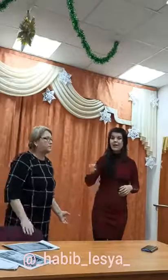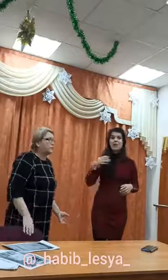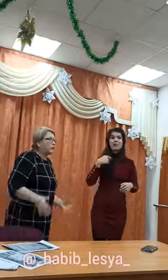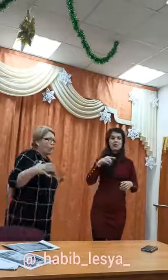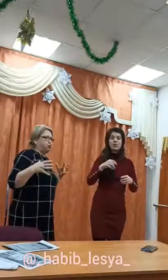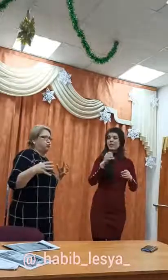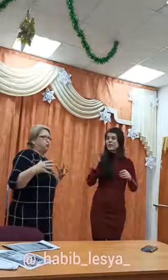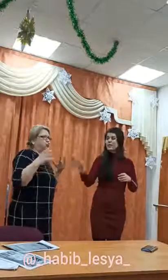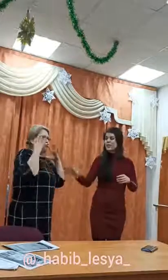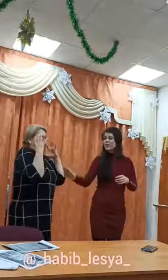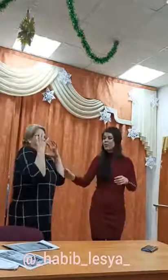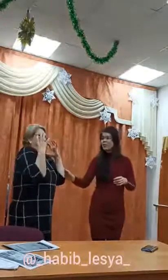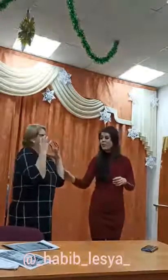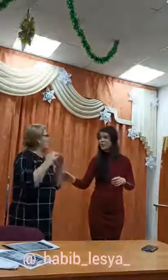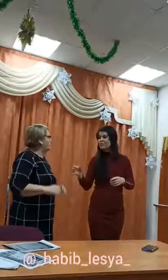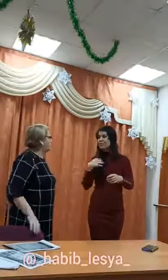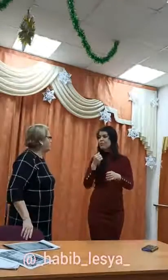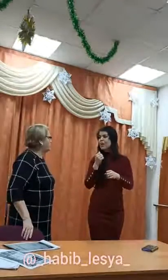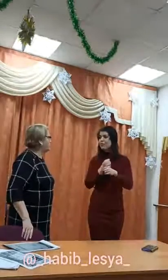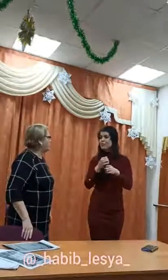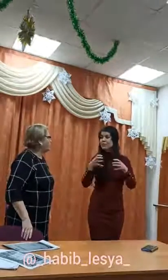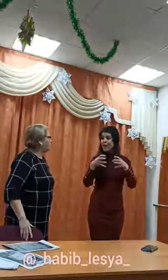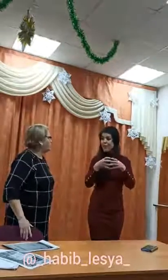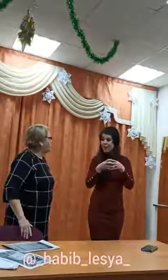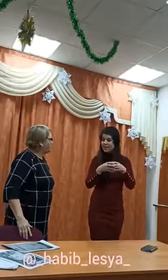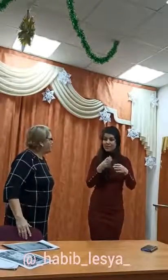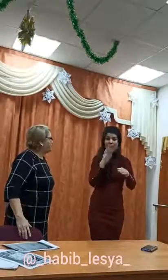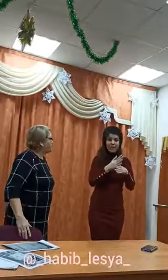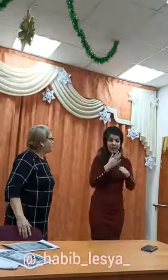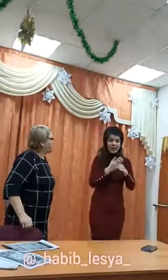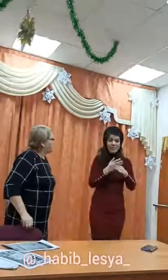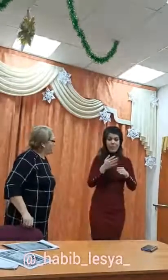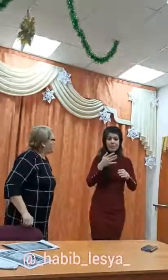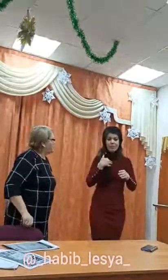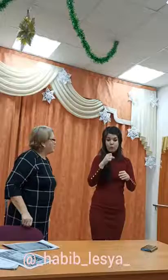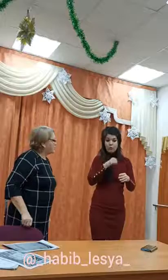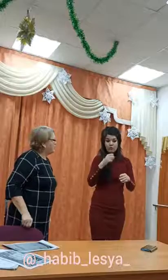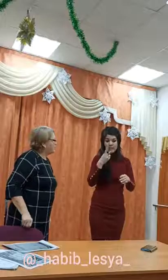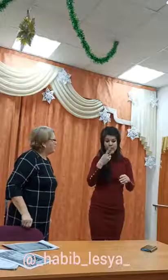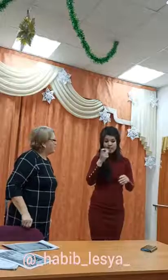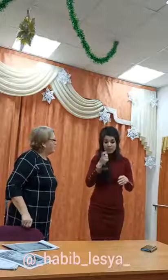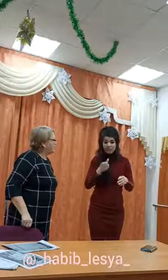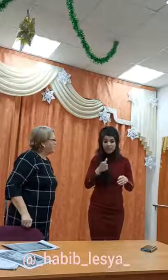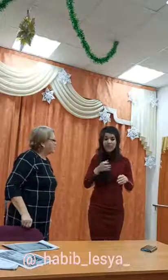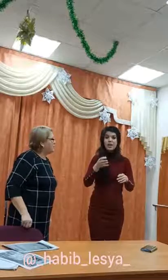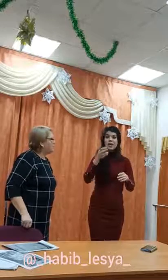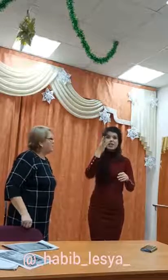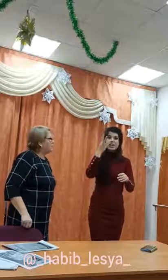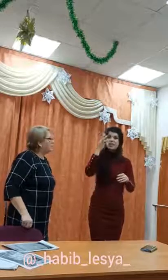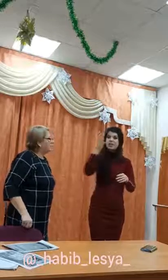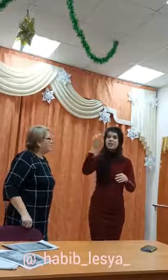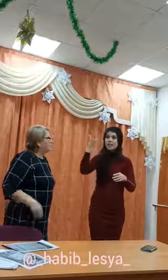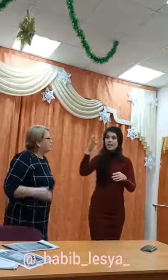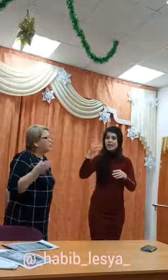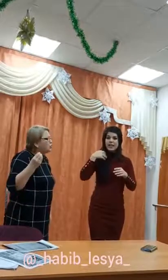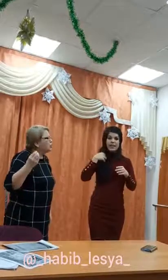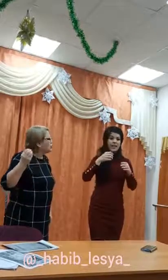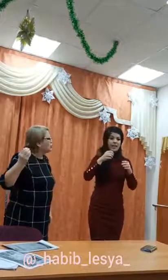Мы тут, тетя Роза, мы тут работаем командой, помогаем. У меня 8 человека, 3, 4, 5, я